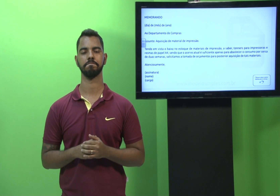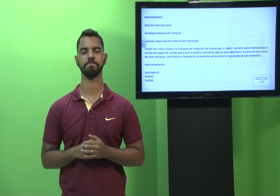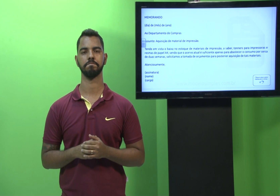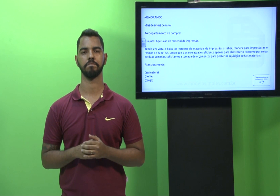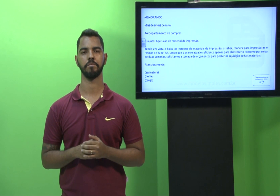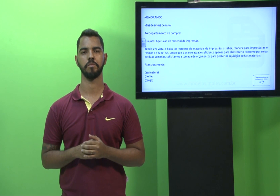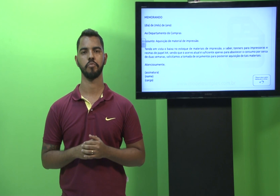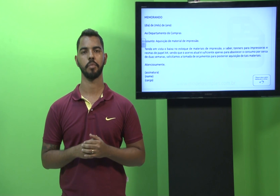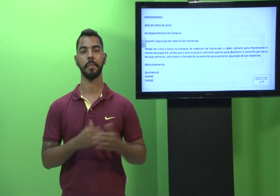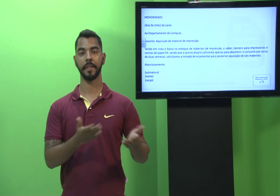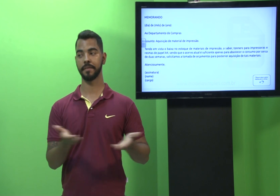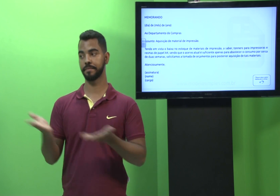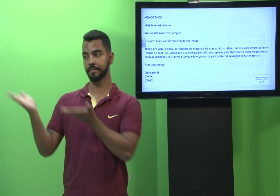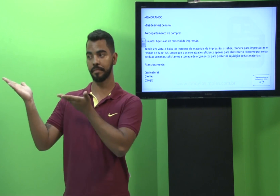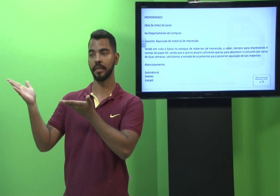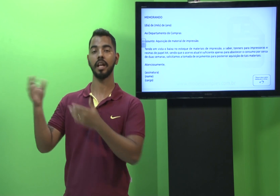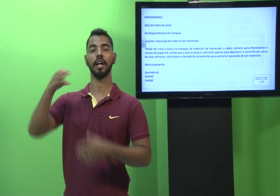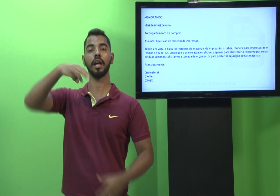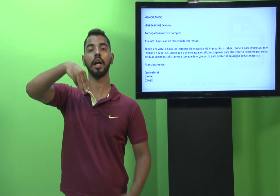Aqui nós temos um memorando.